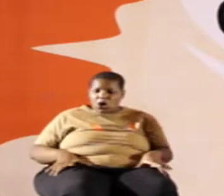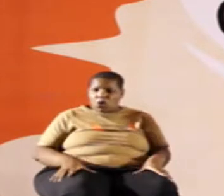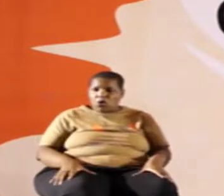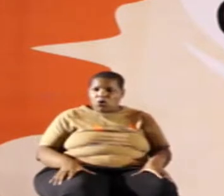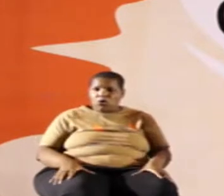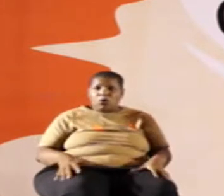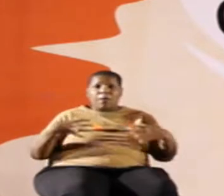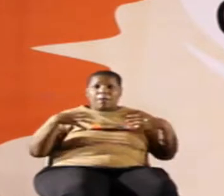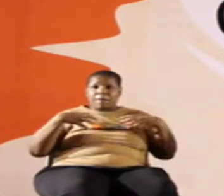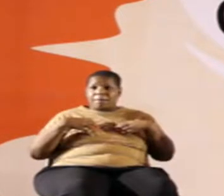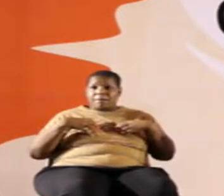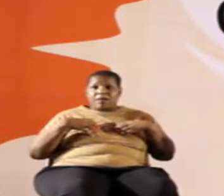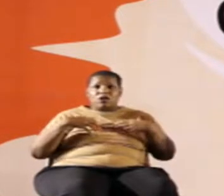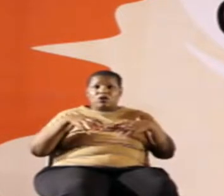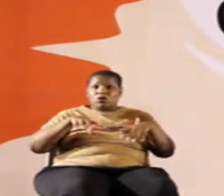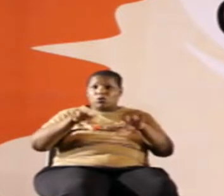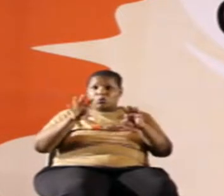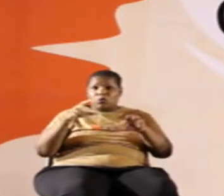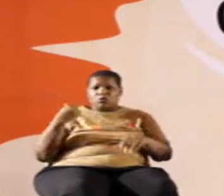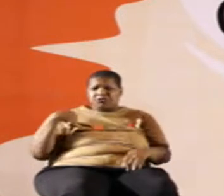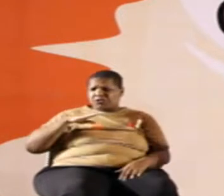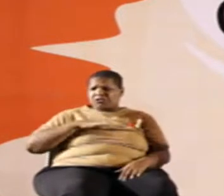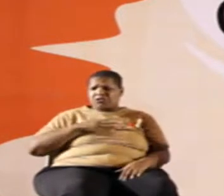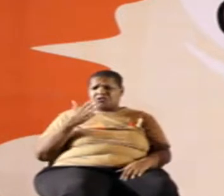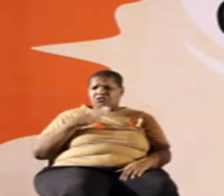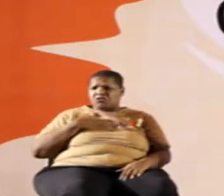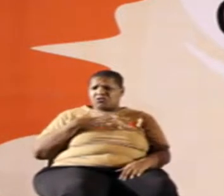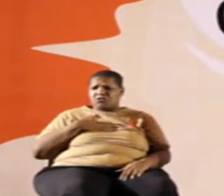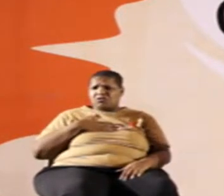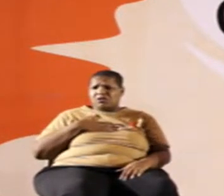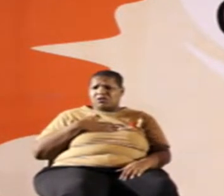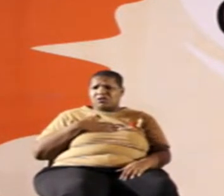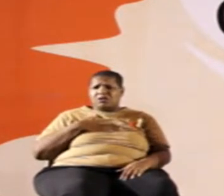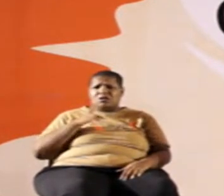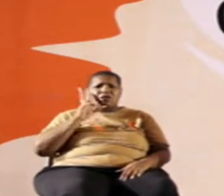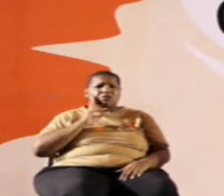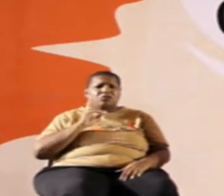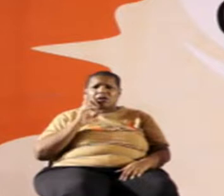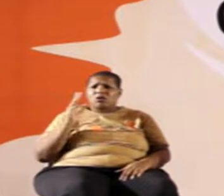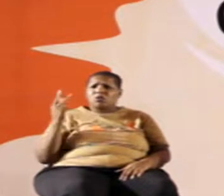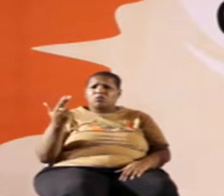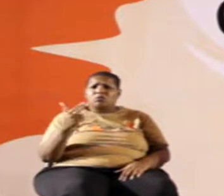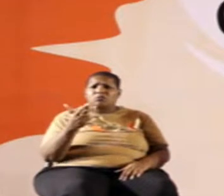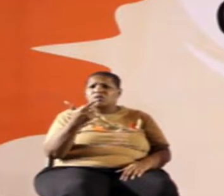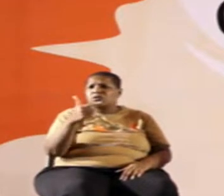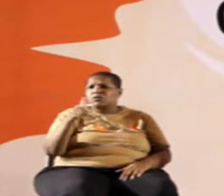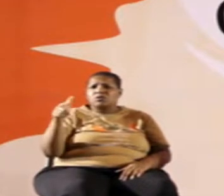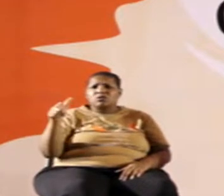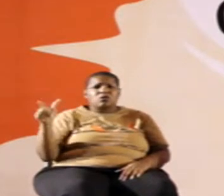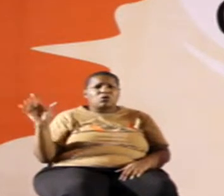bunda, de onde a gente vem, não é tabu. Não é tabu.